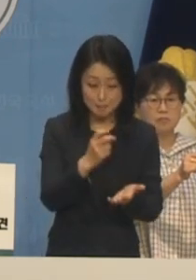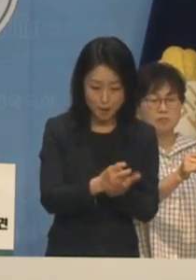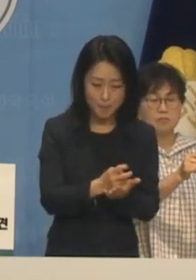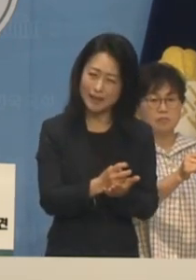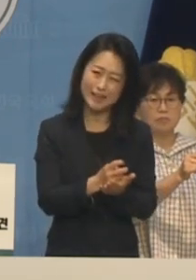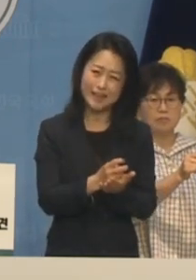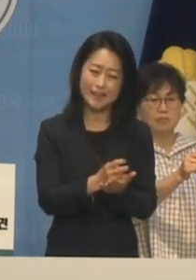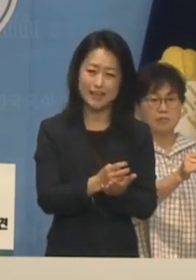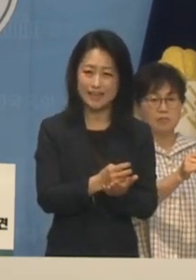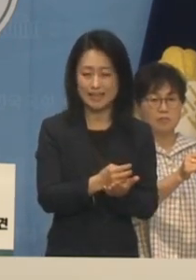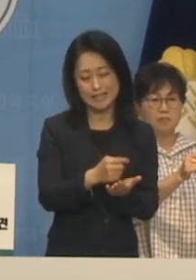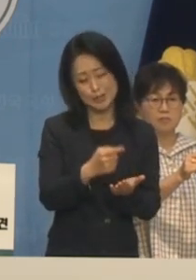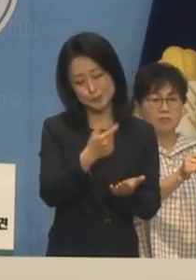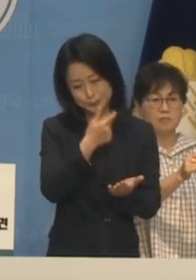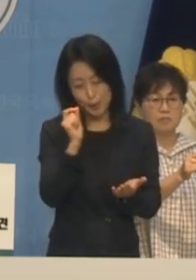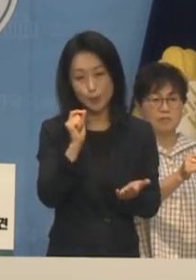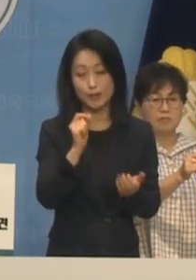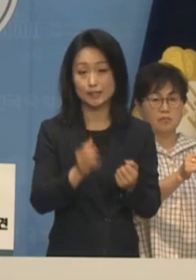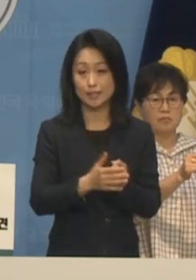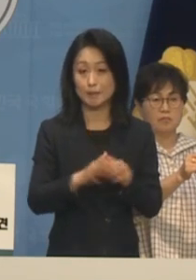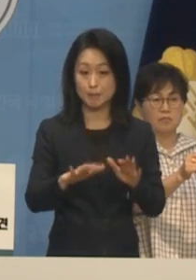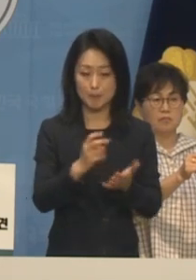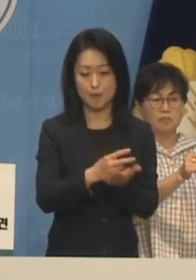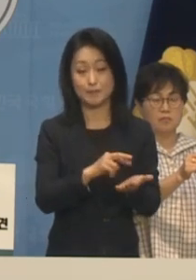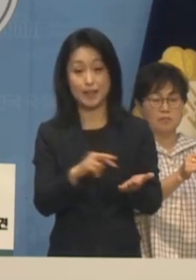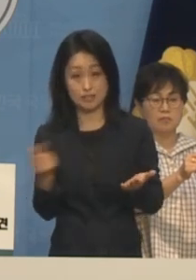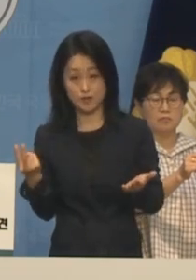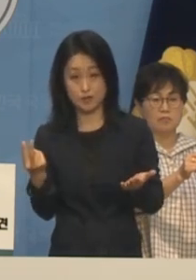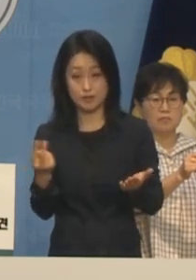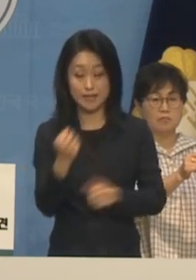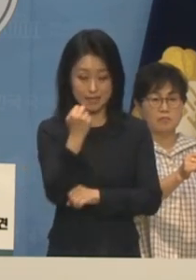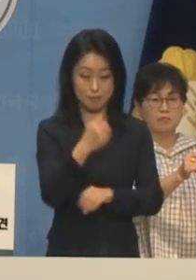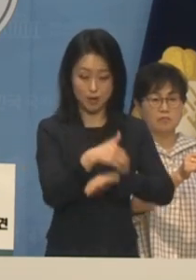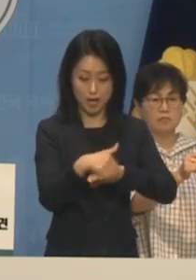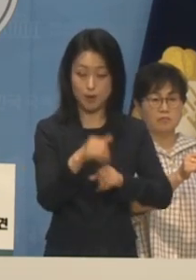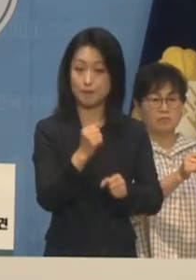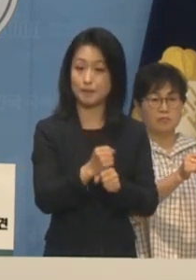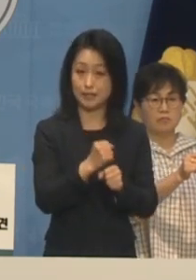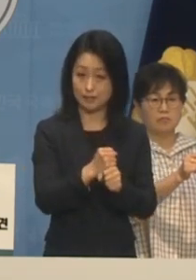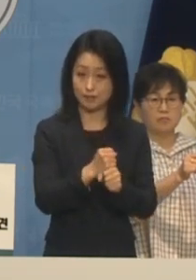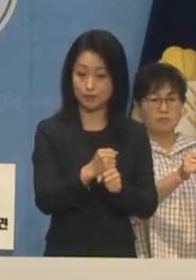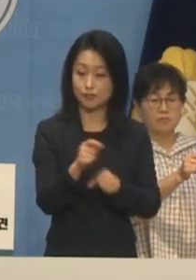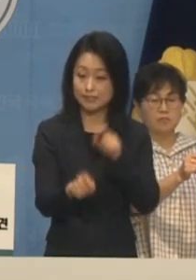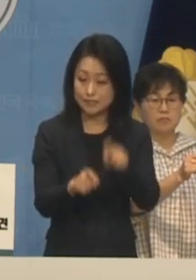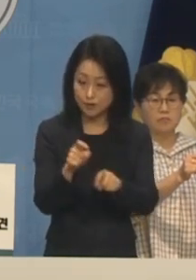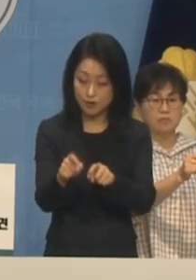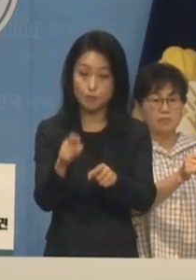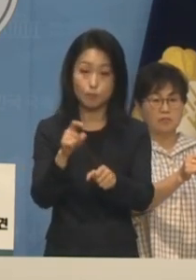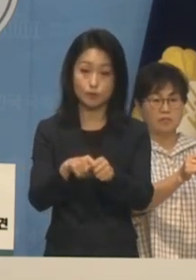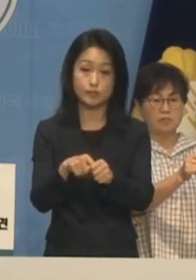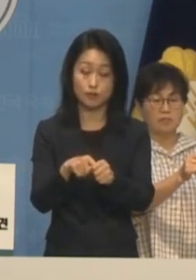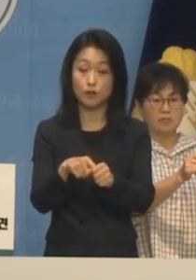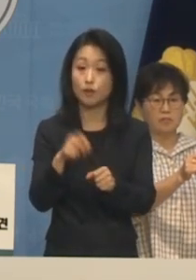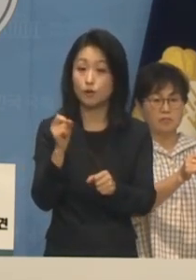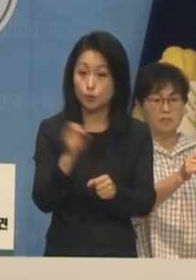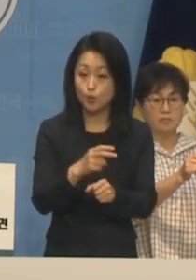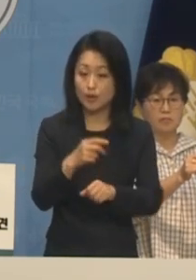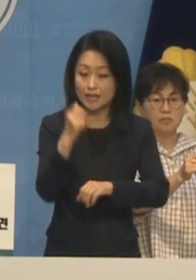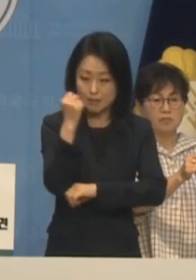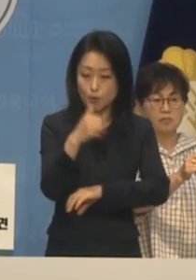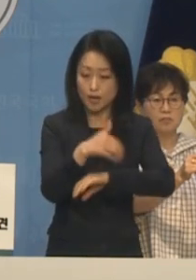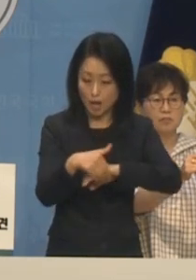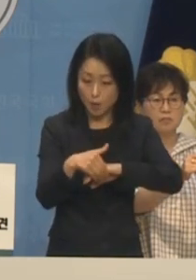대한 근거가 없습니다. 이번 개정안은 기본계획을 수립 시행하도록 규정하였고 아울러 기본계획의